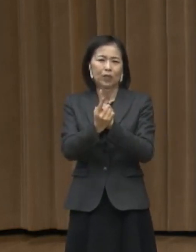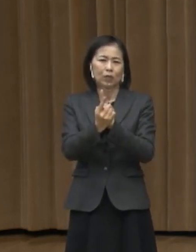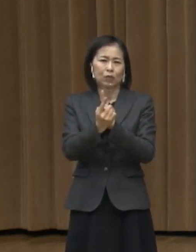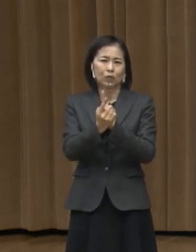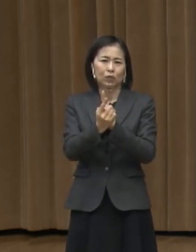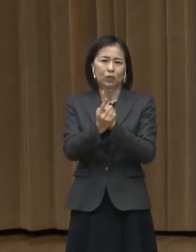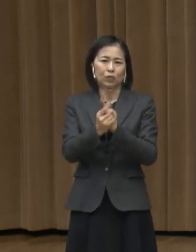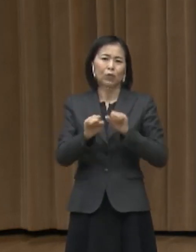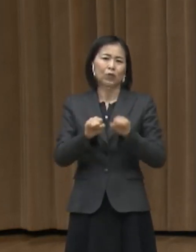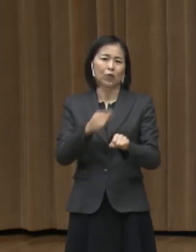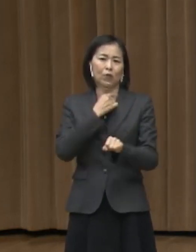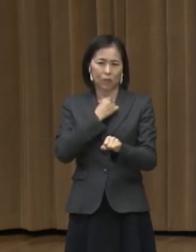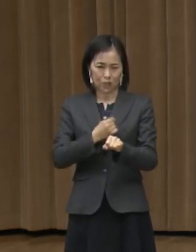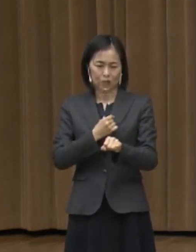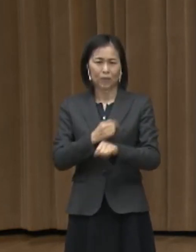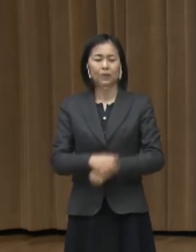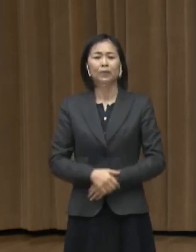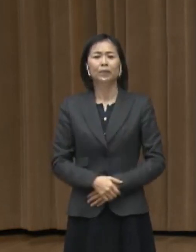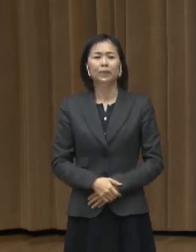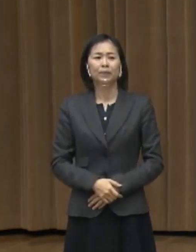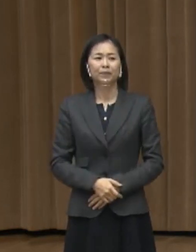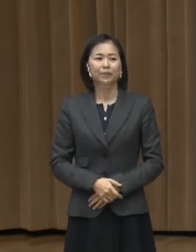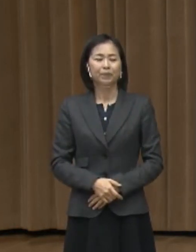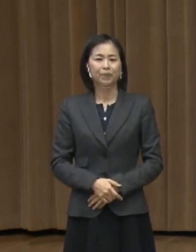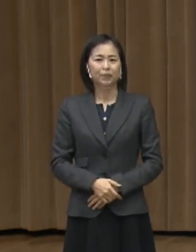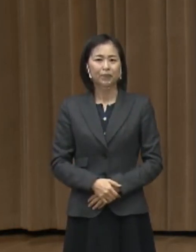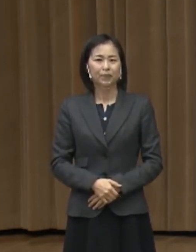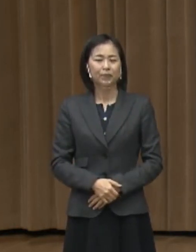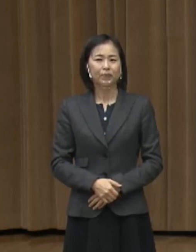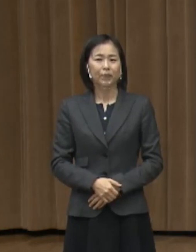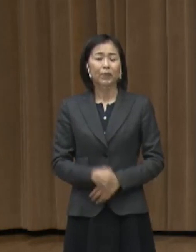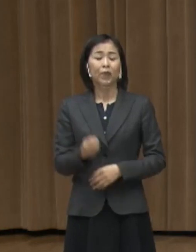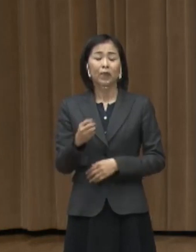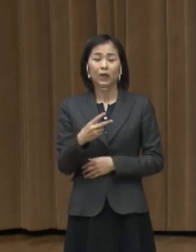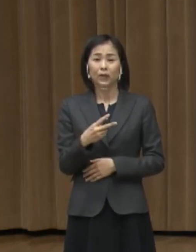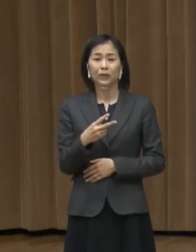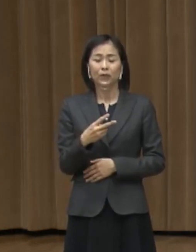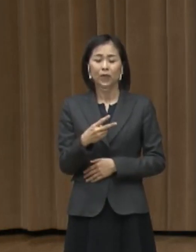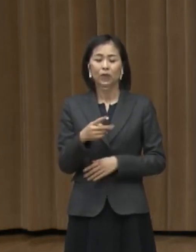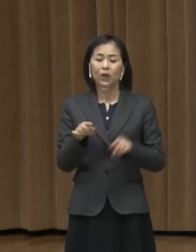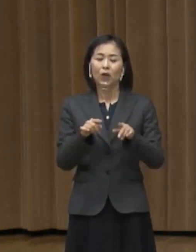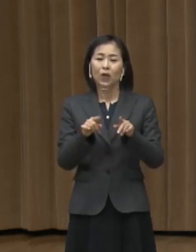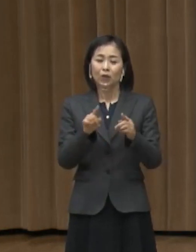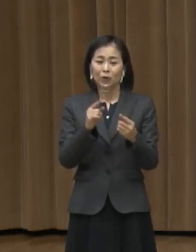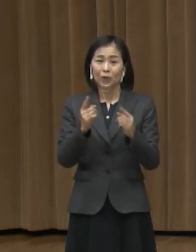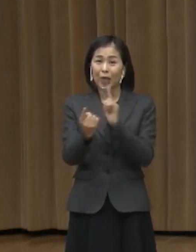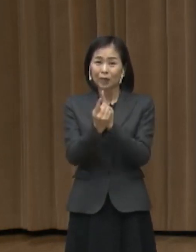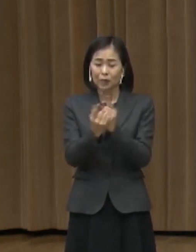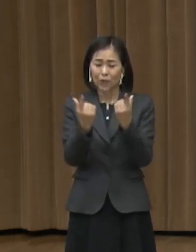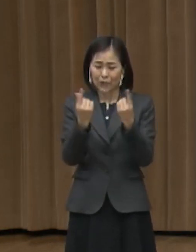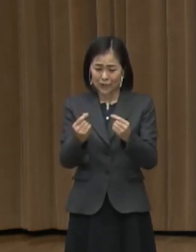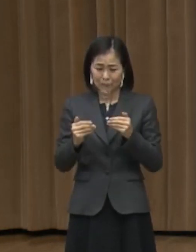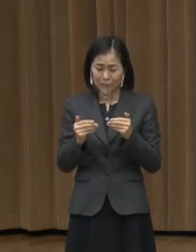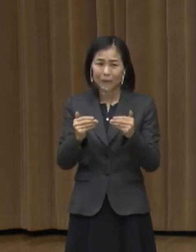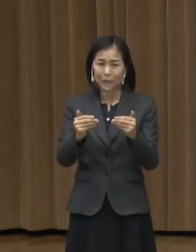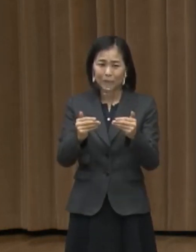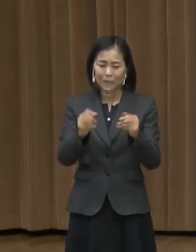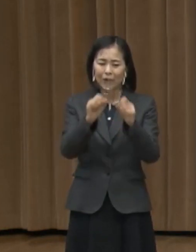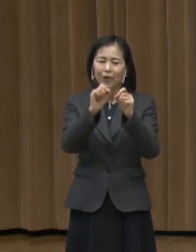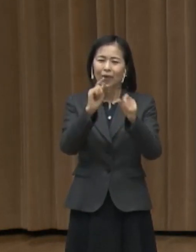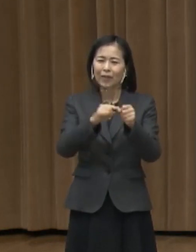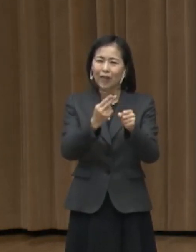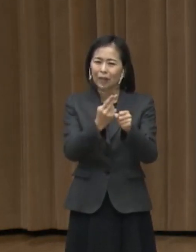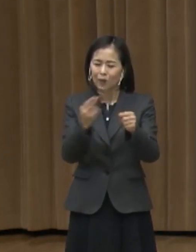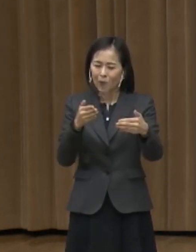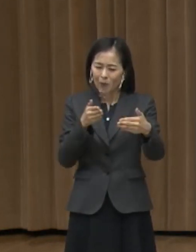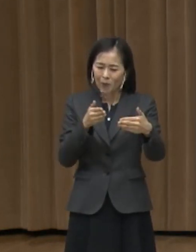飲食等は行っていただきたいというふうに思っており、それで結果としてこの年度において感染の収